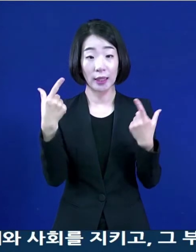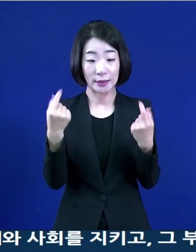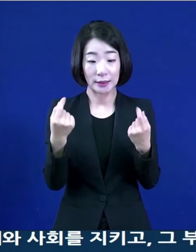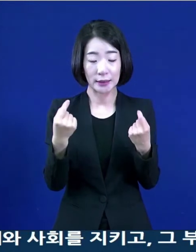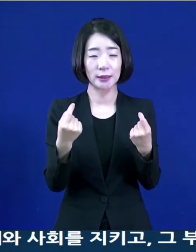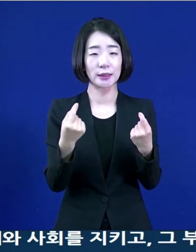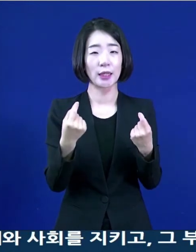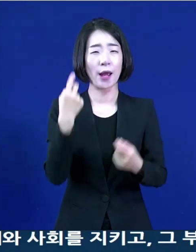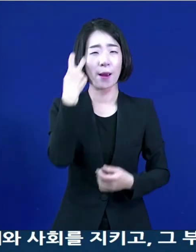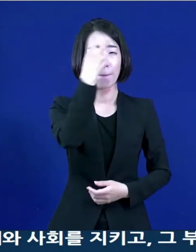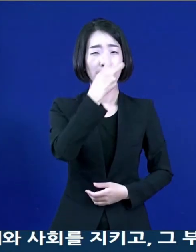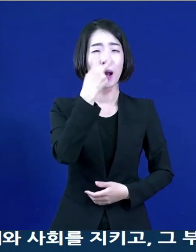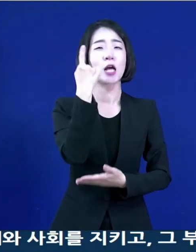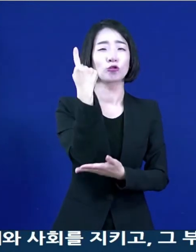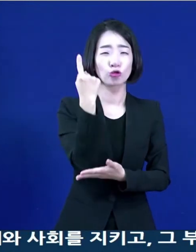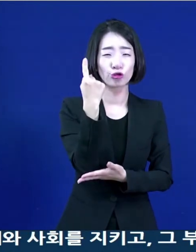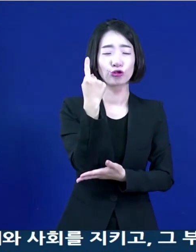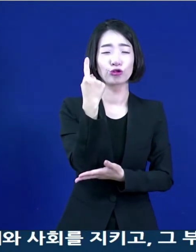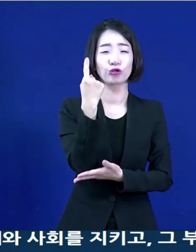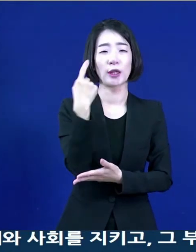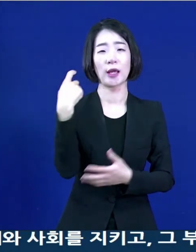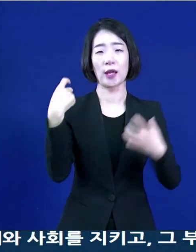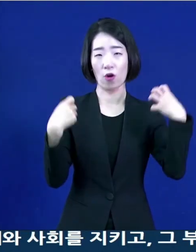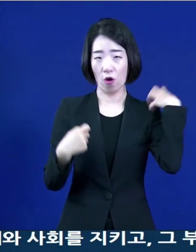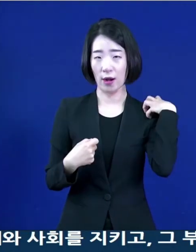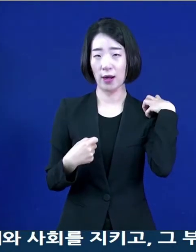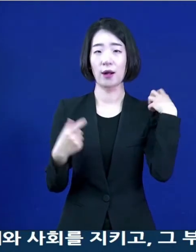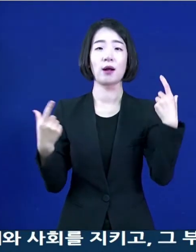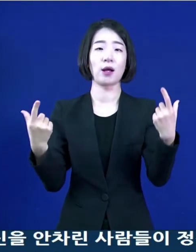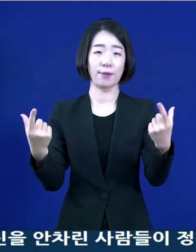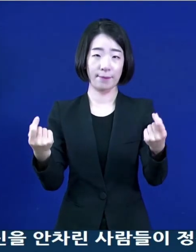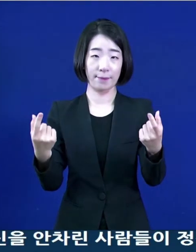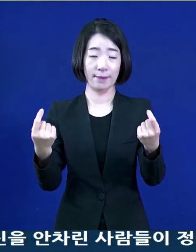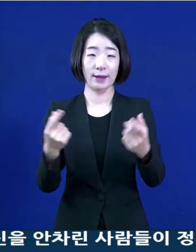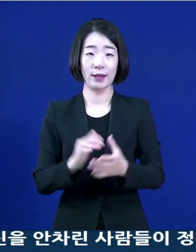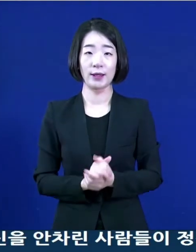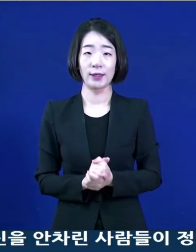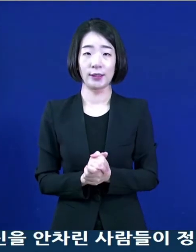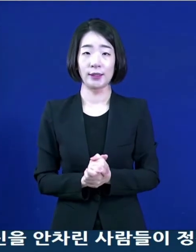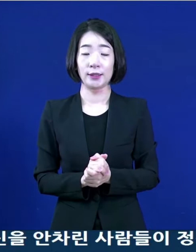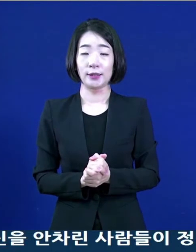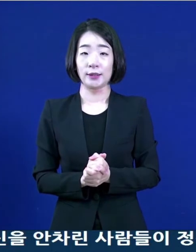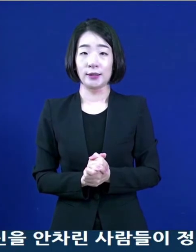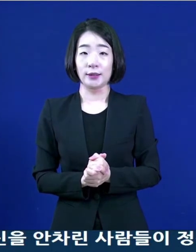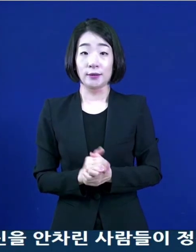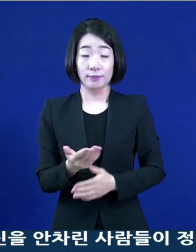겁니다. 사랑하는 여러분, 우리 충영교회에